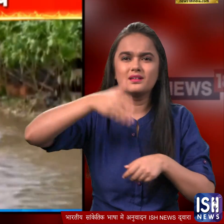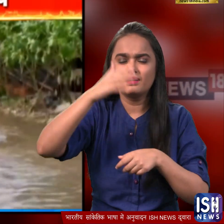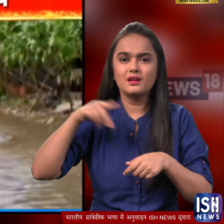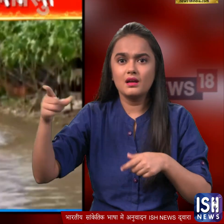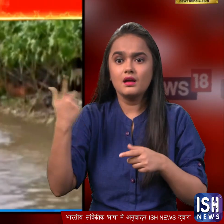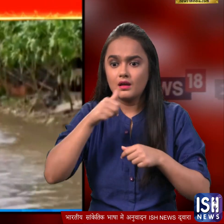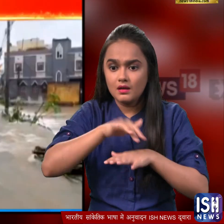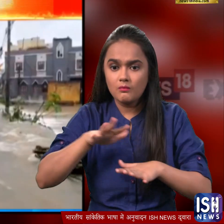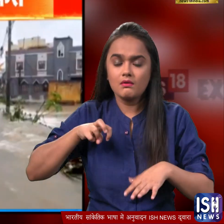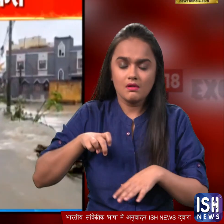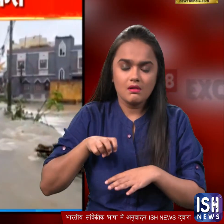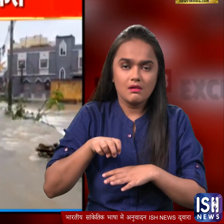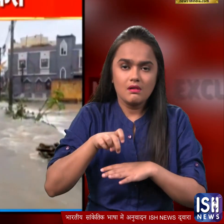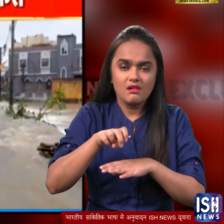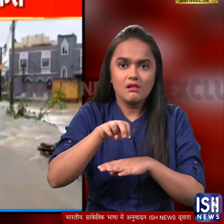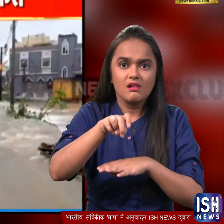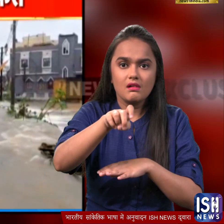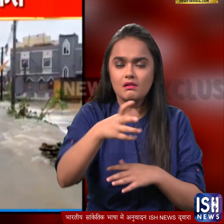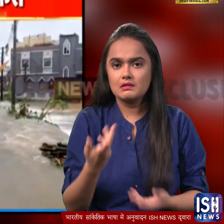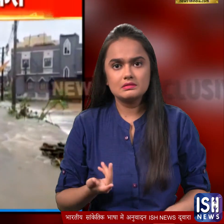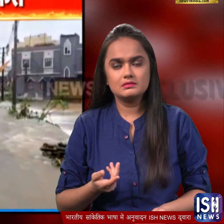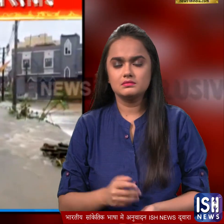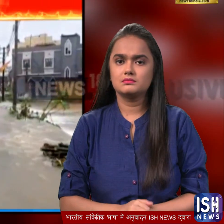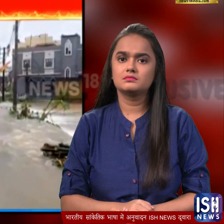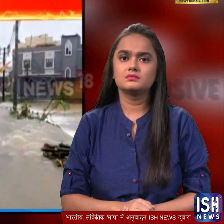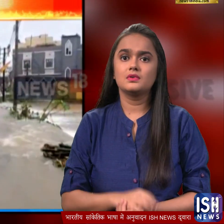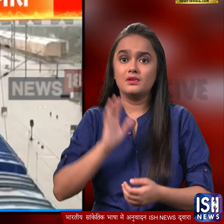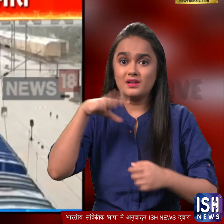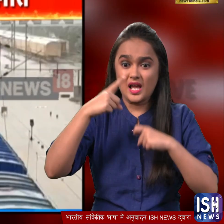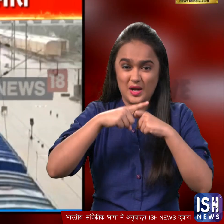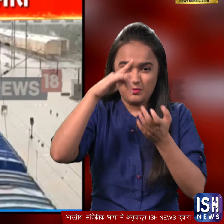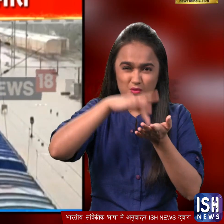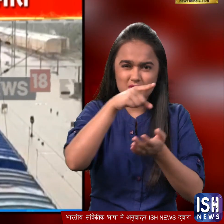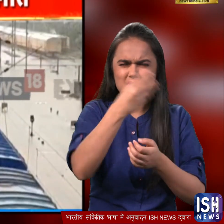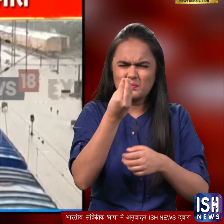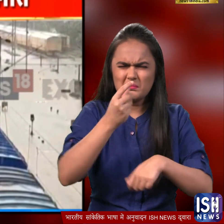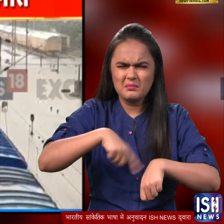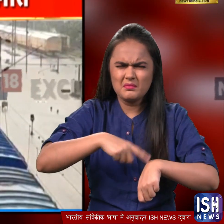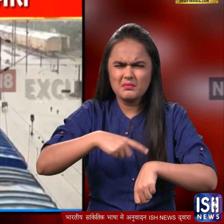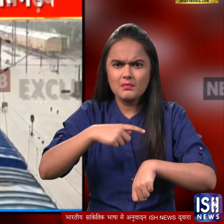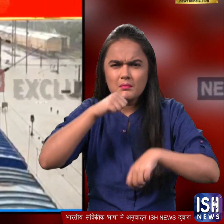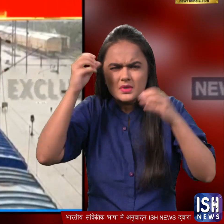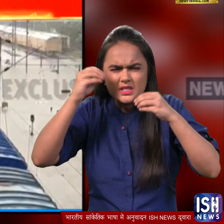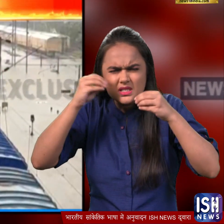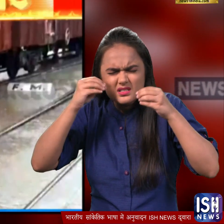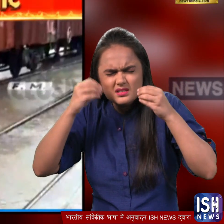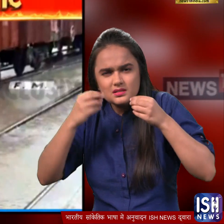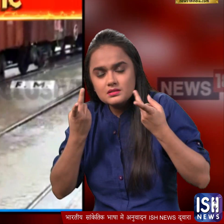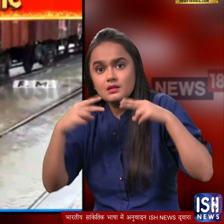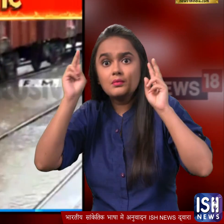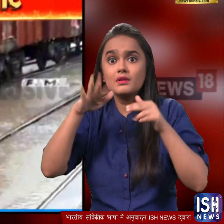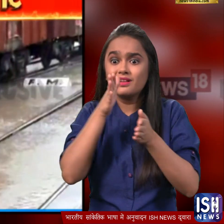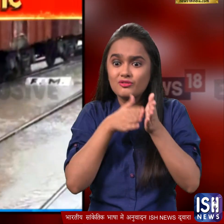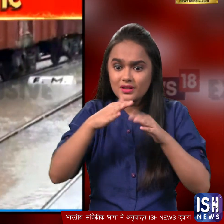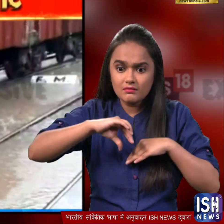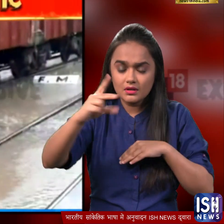लिए घरों से बाहर निकले उन्हें पानी से भरी इन सड़कों का सामना करना पड़ा। खड़गपुर में कुछ घंटों में इतना पानी बरसा कि